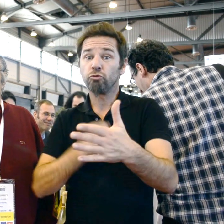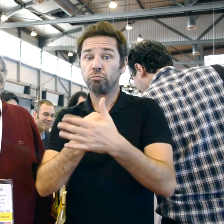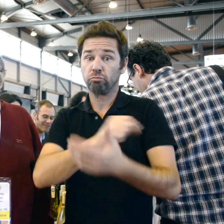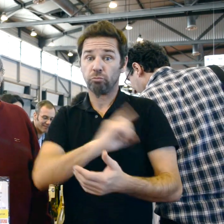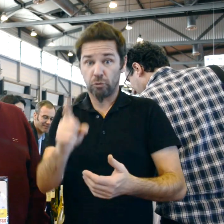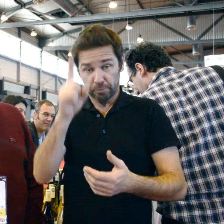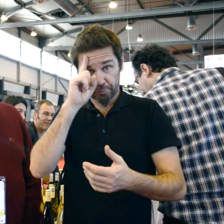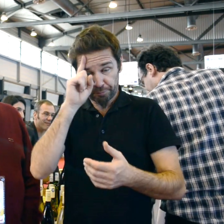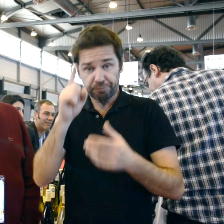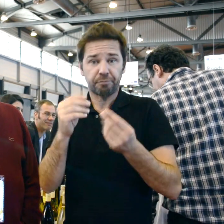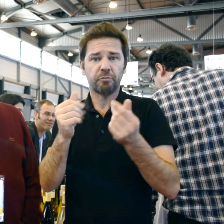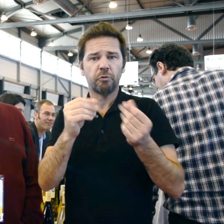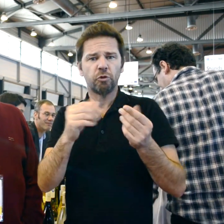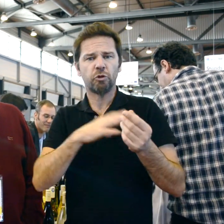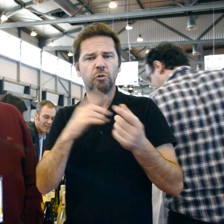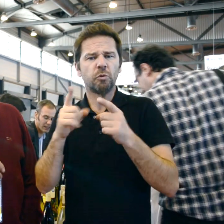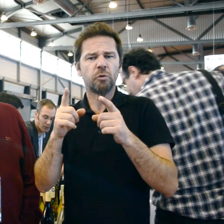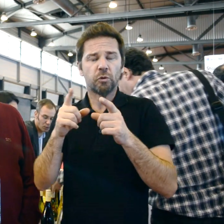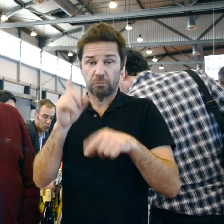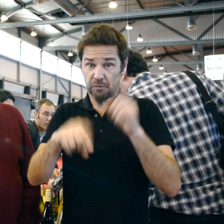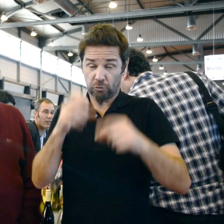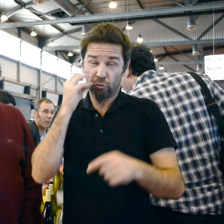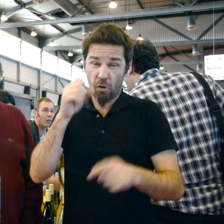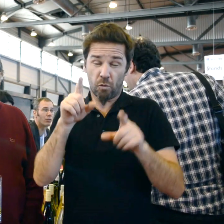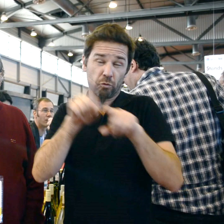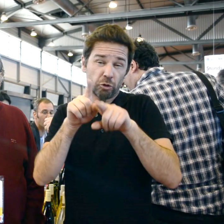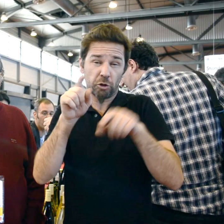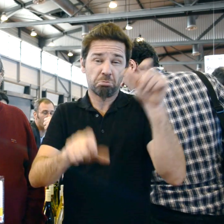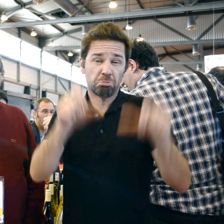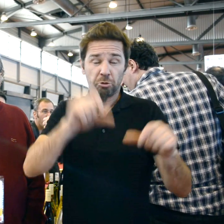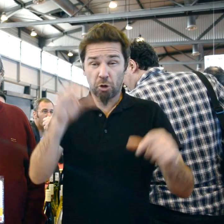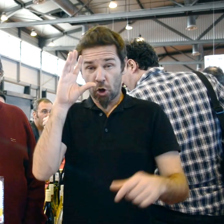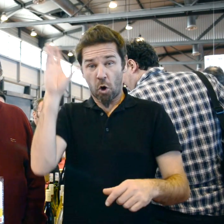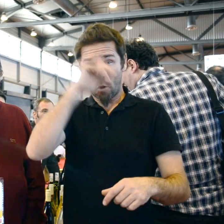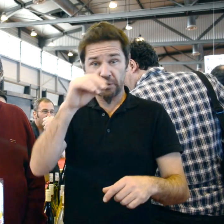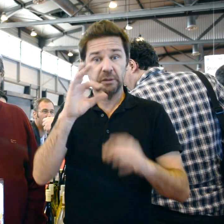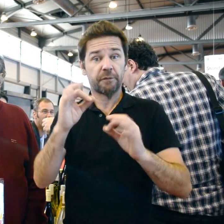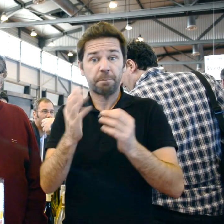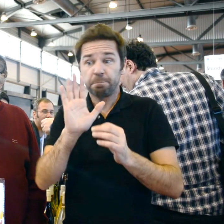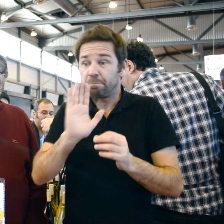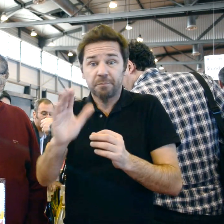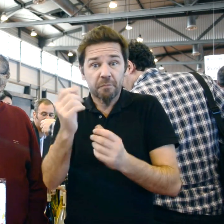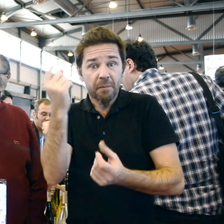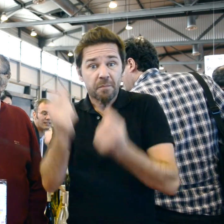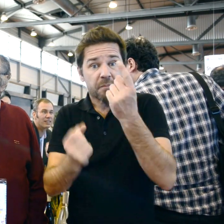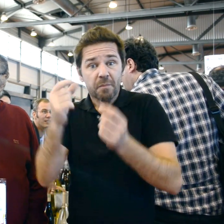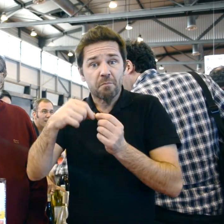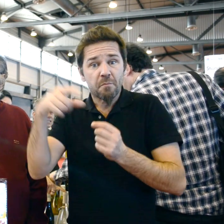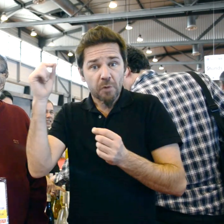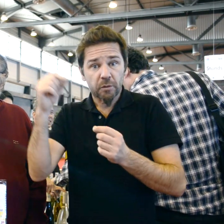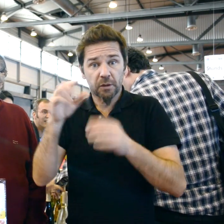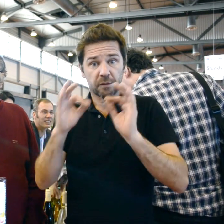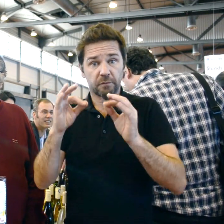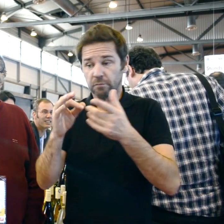avez aussi, donc disons que chose qu'on oublie trop souvent en matière de végétal, c'est que au